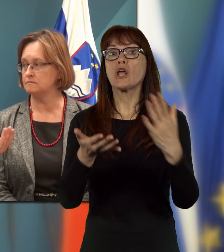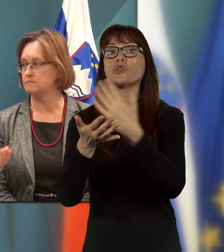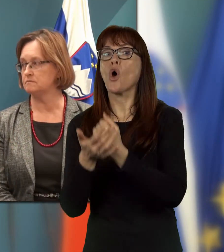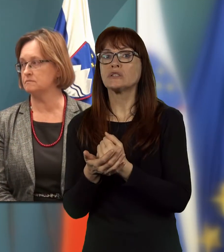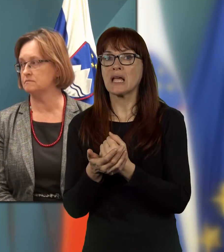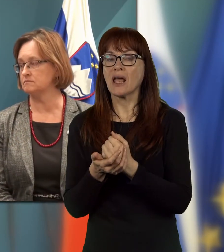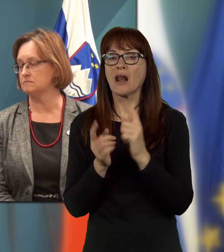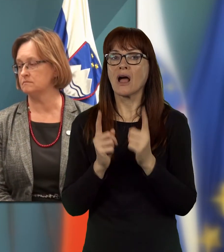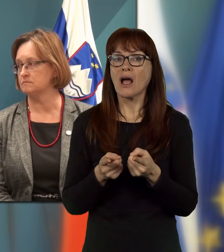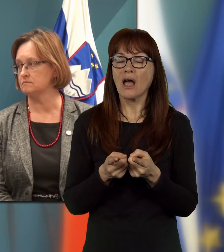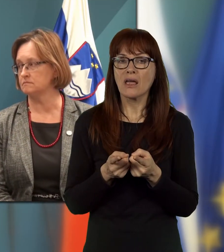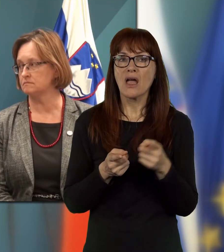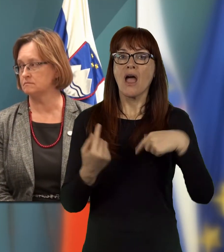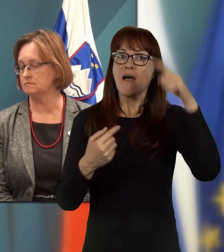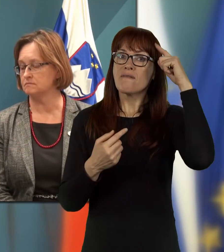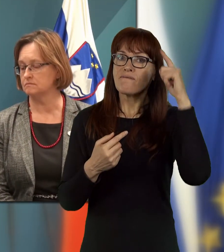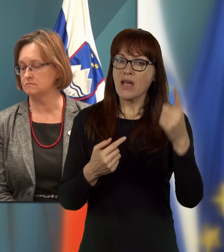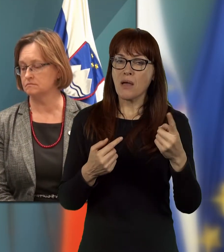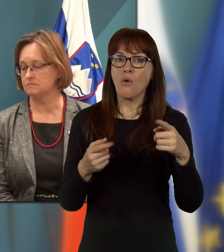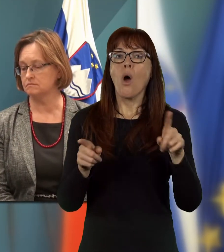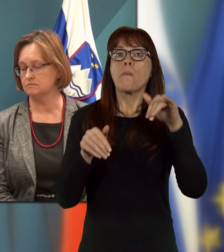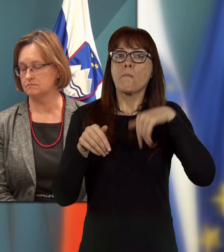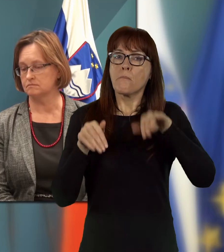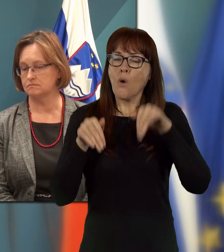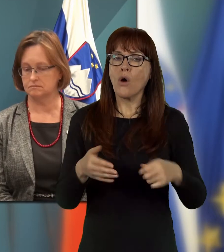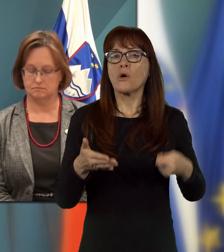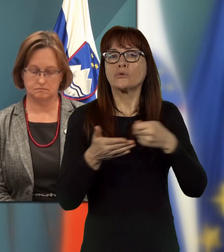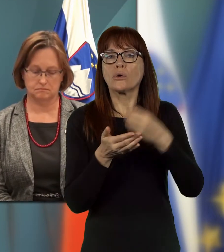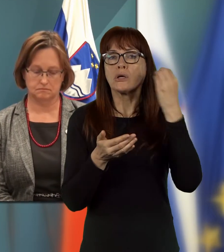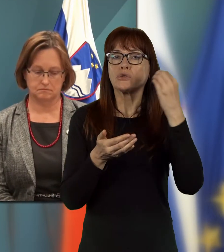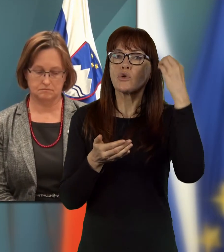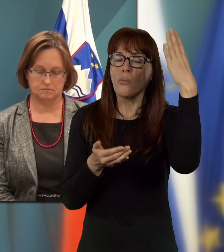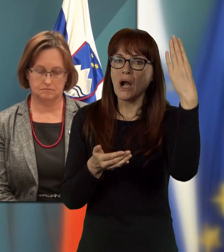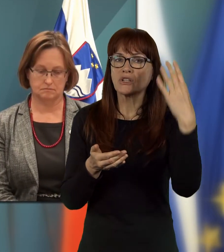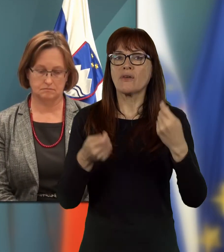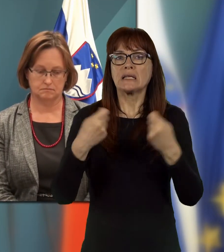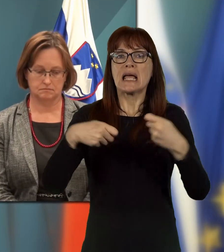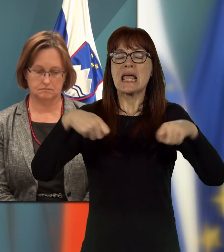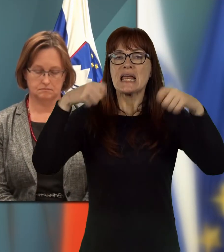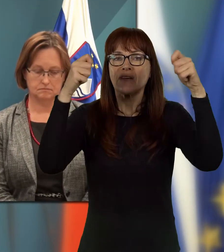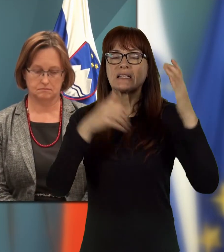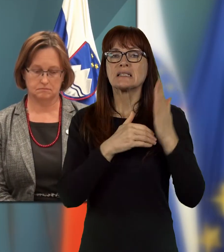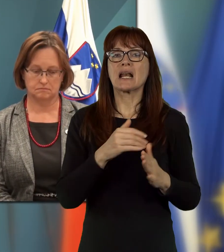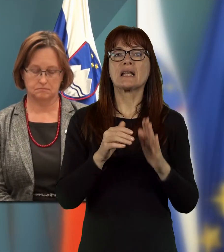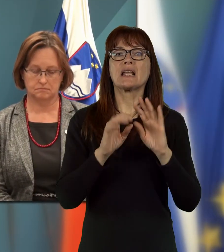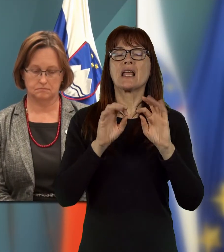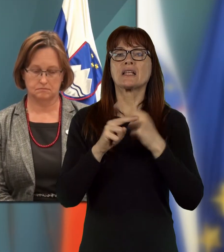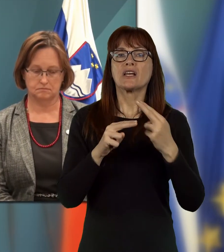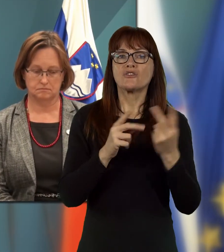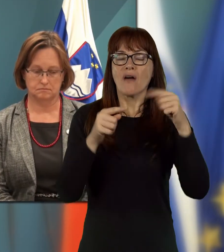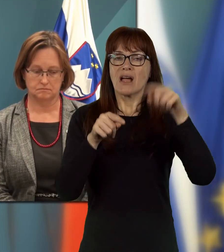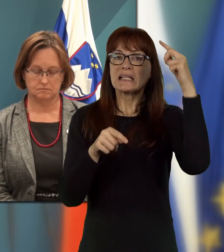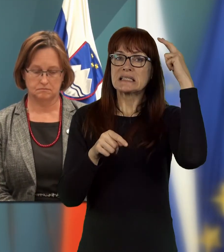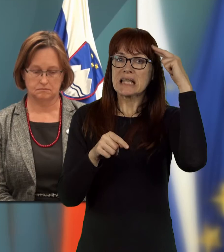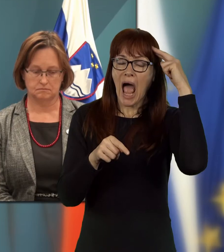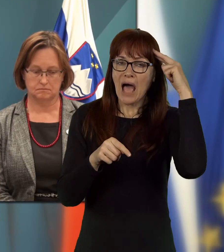ni dosegla. Če vemo, da se bomo pač morali dodatno izobraževati, se pravi investicije strani države